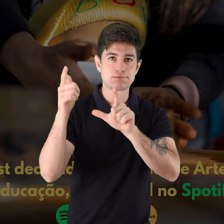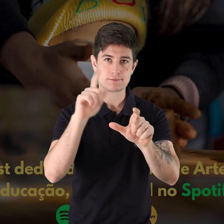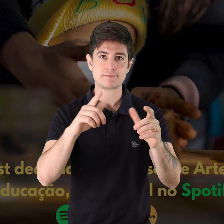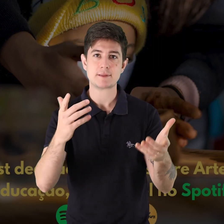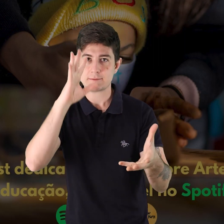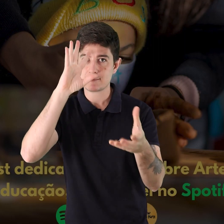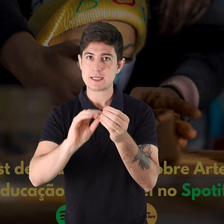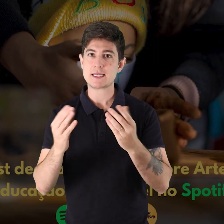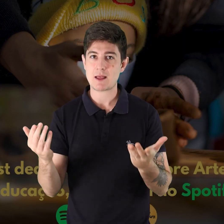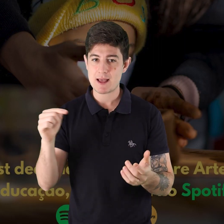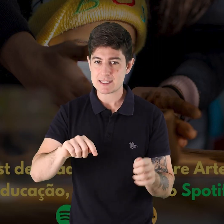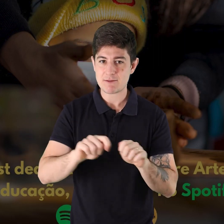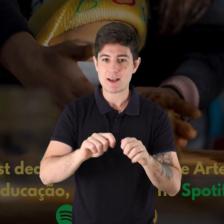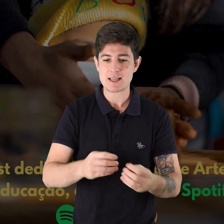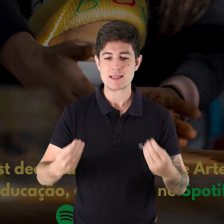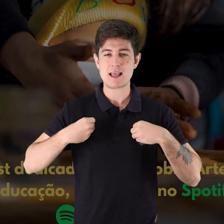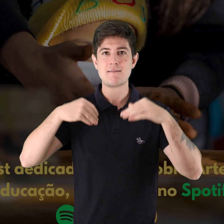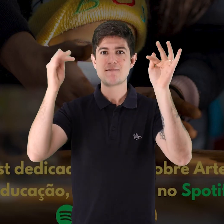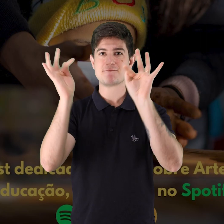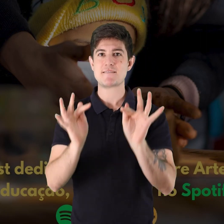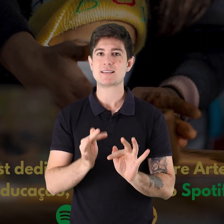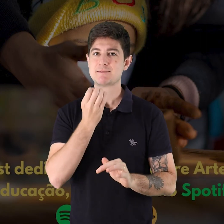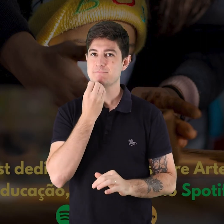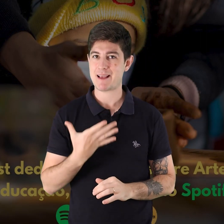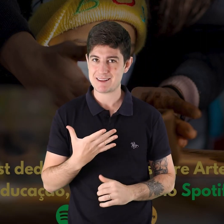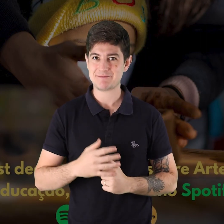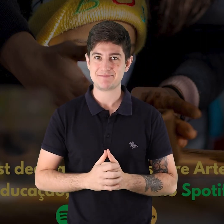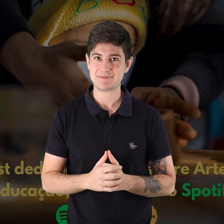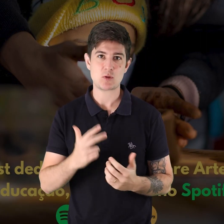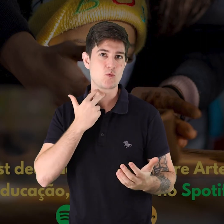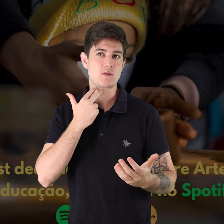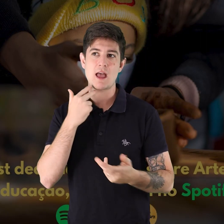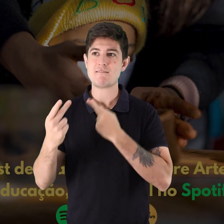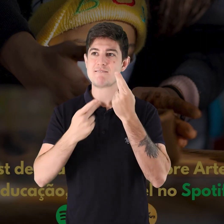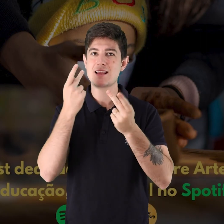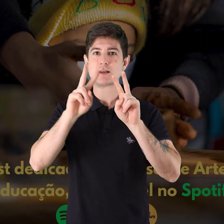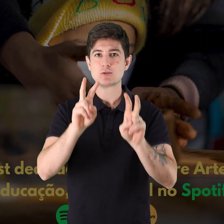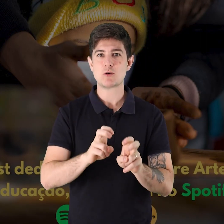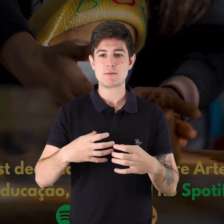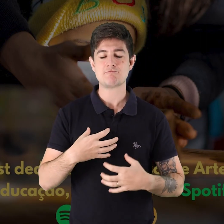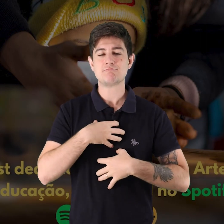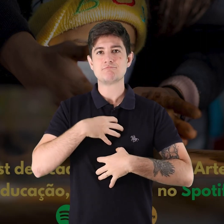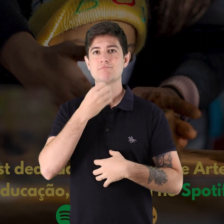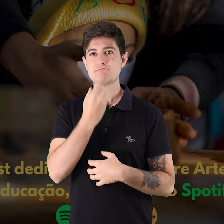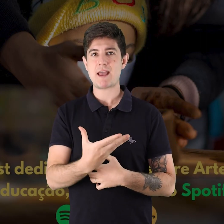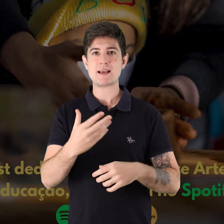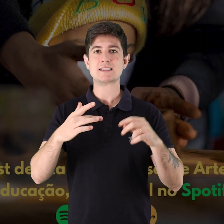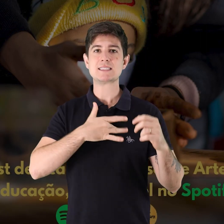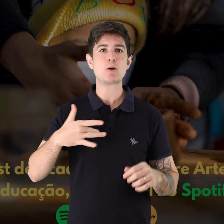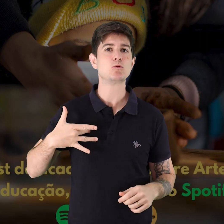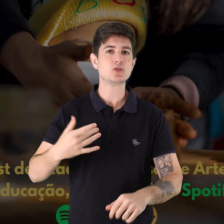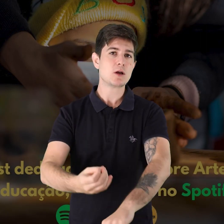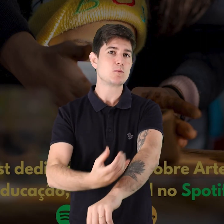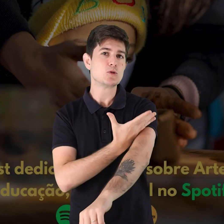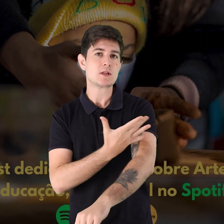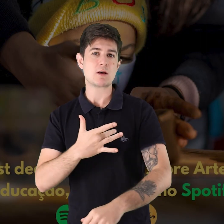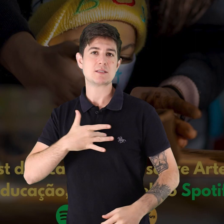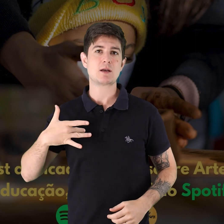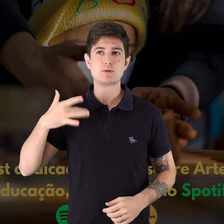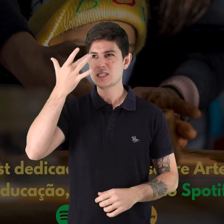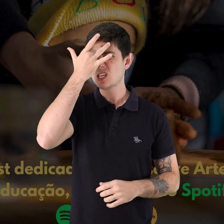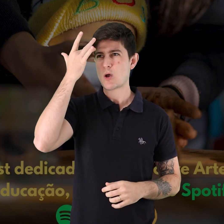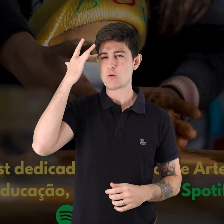que assim, uma realização. E é isso que gera bem-estar e felicidade. Não tem como falar sobre bem-estar, sobre